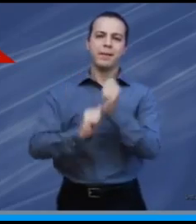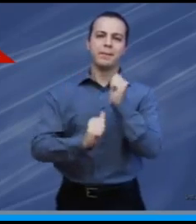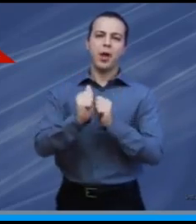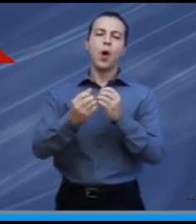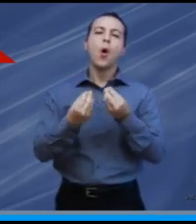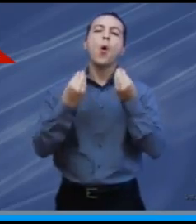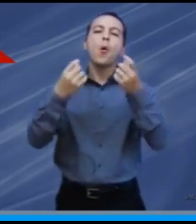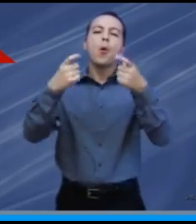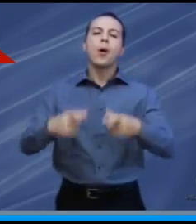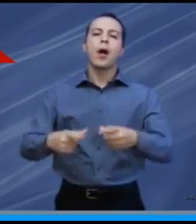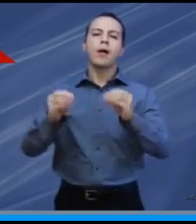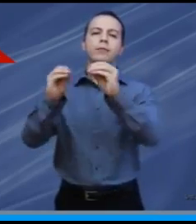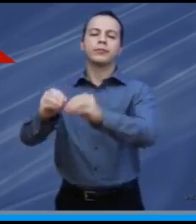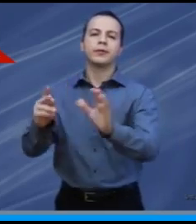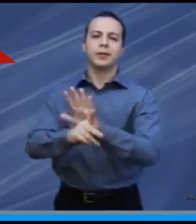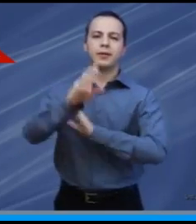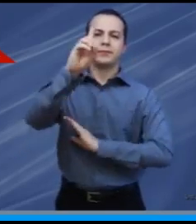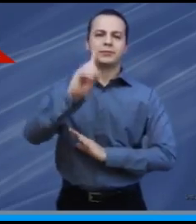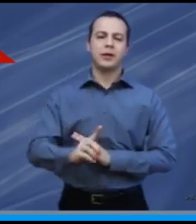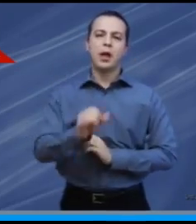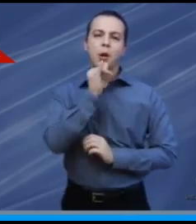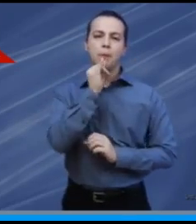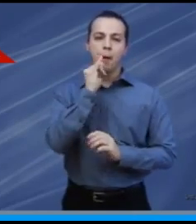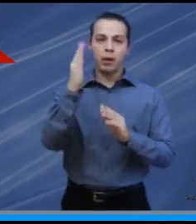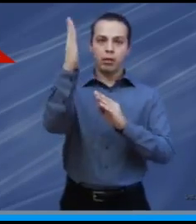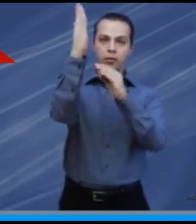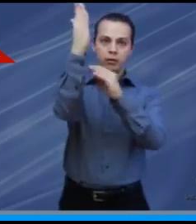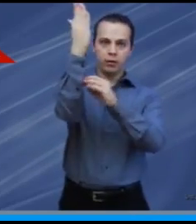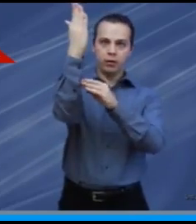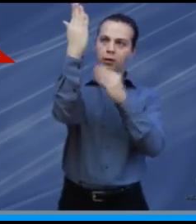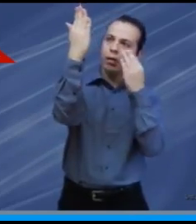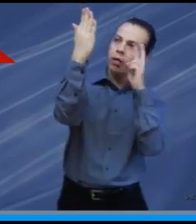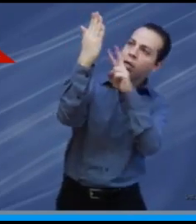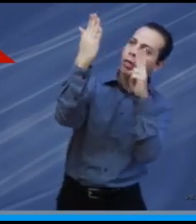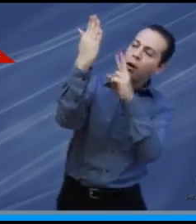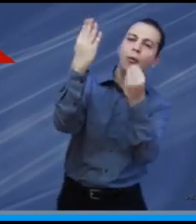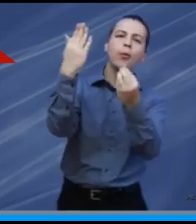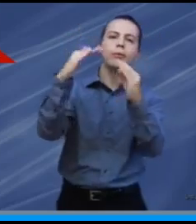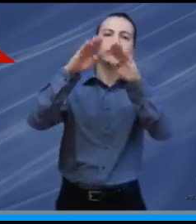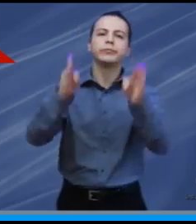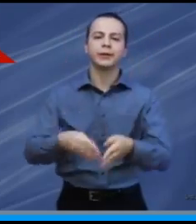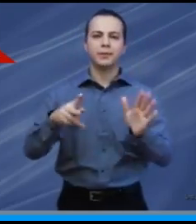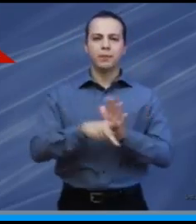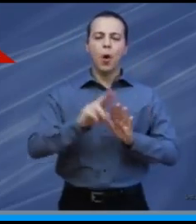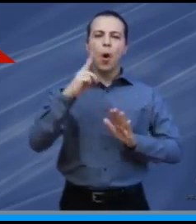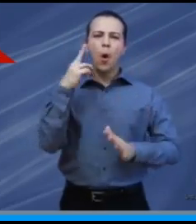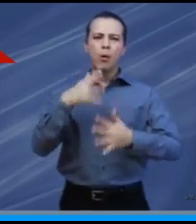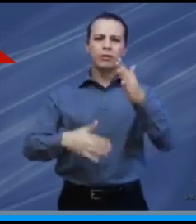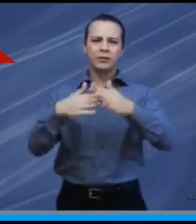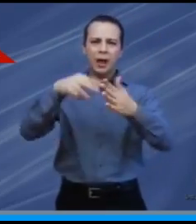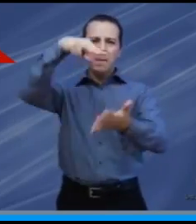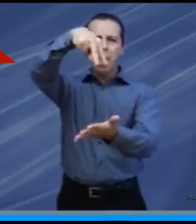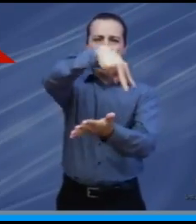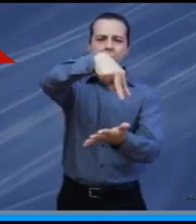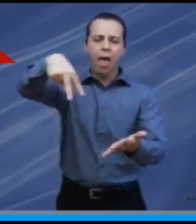vai colocar a pessoa com deficiência, né? Você não vai colocar no canto em que há a coluna na frente, em que tem tem pessoas